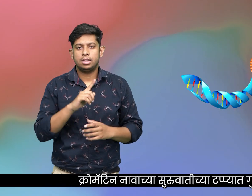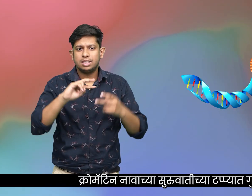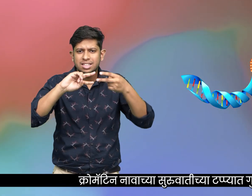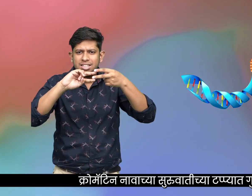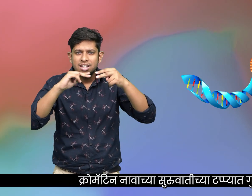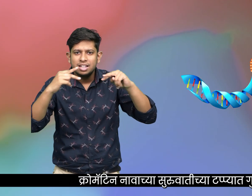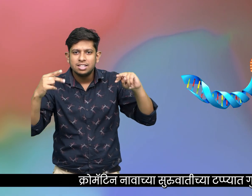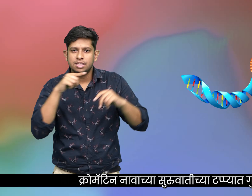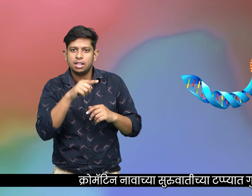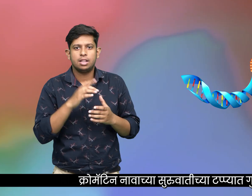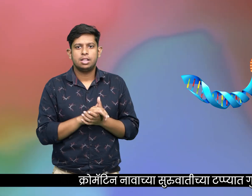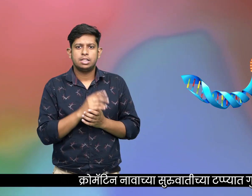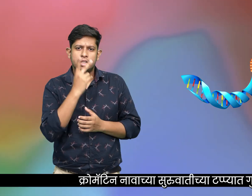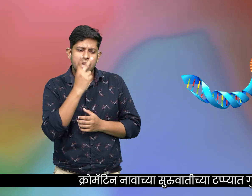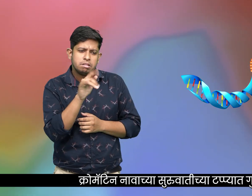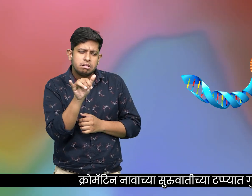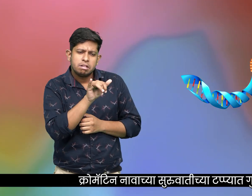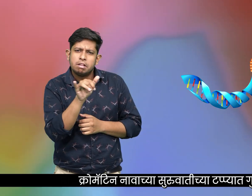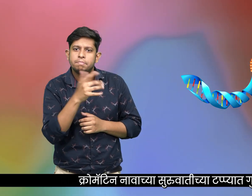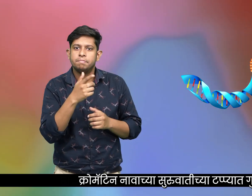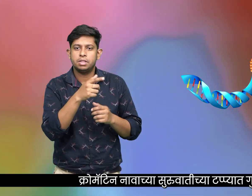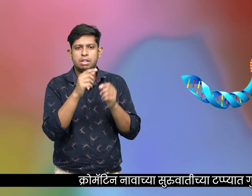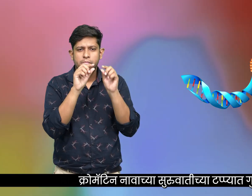क्रोमॅटिन नावाच्या सुरुवातीच्या टप्प्यात गुणसूत्र